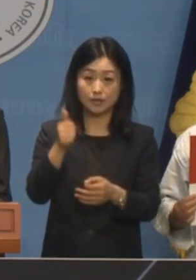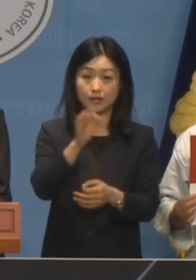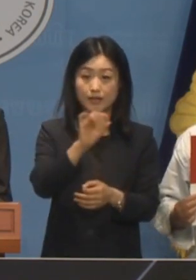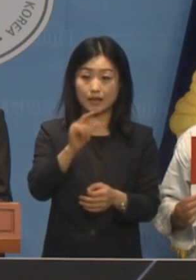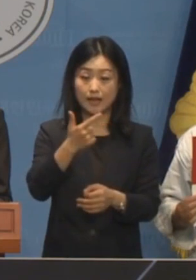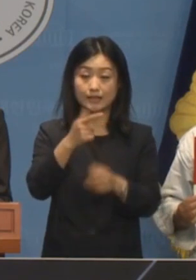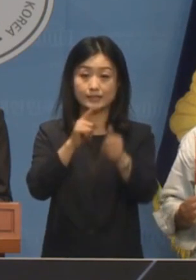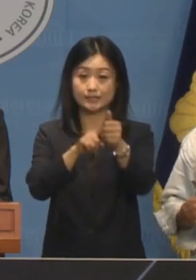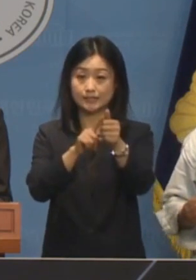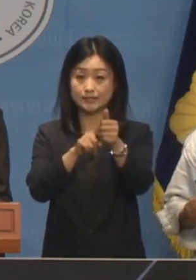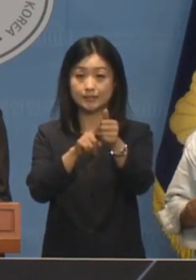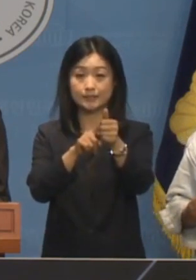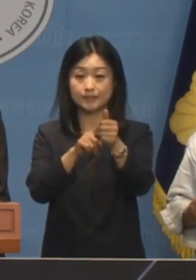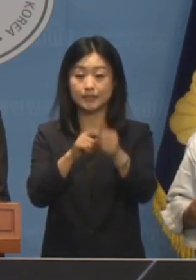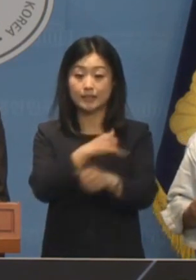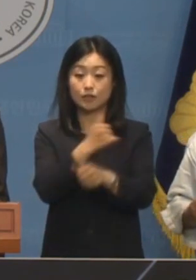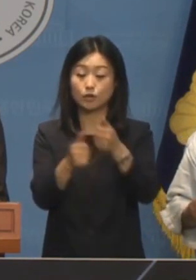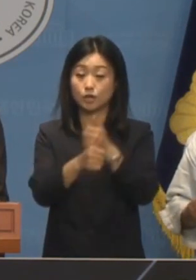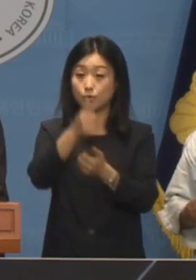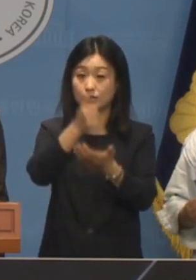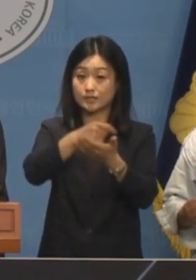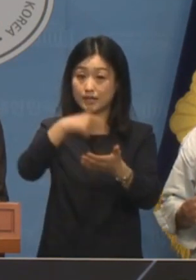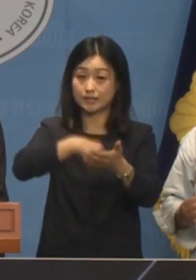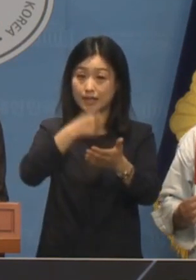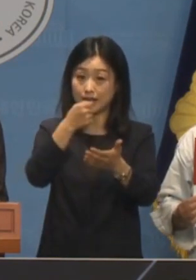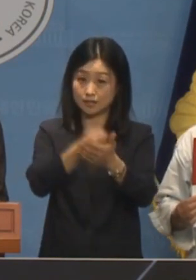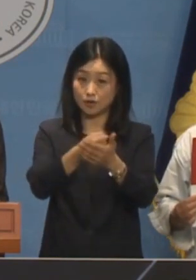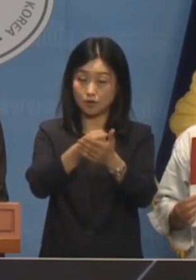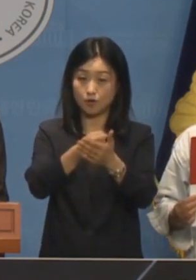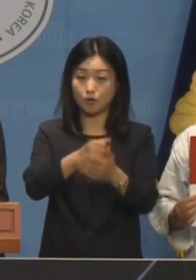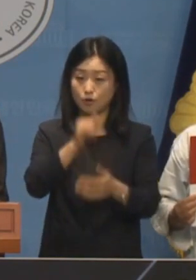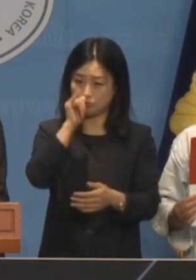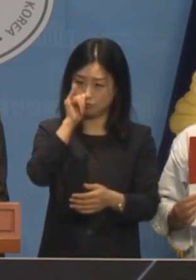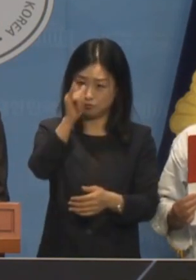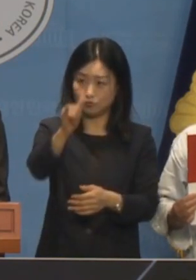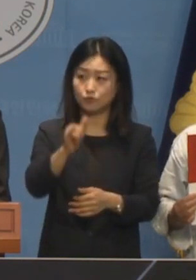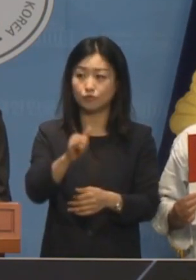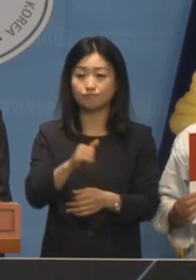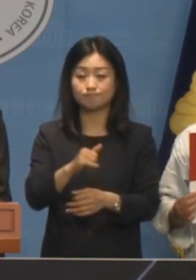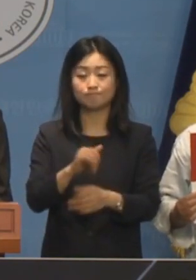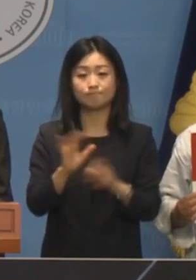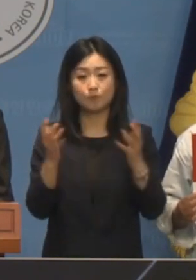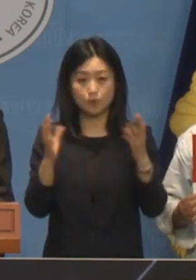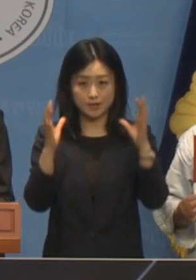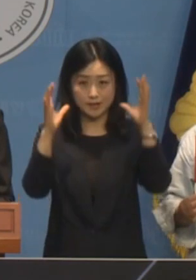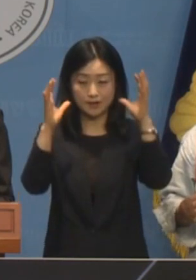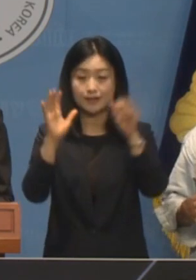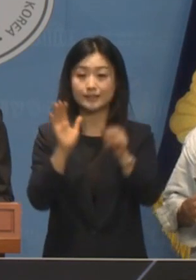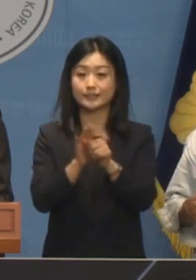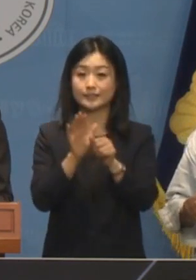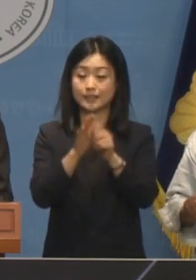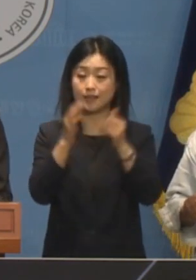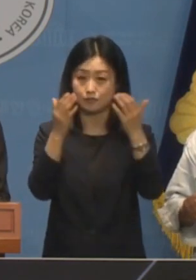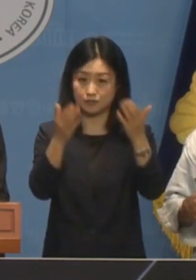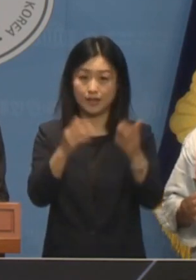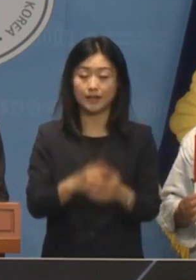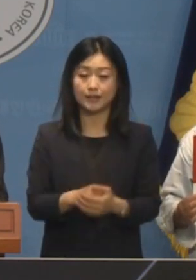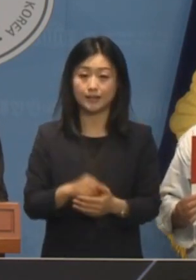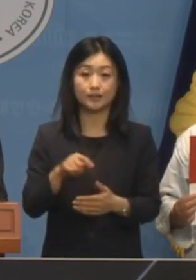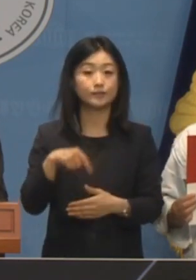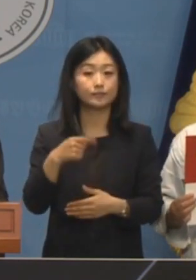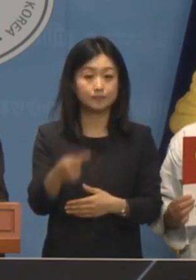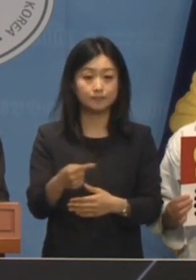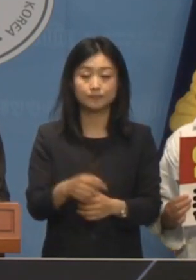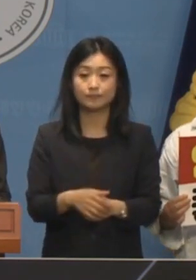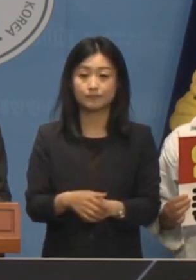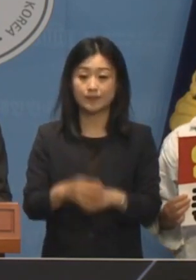전 헌법재판관을 인권위원장에 지명한 성숙한 인권의식에 의한 결단을 높이 평가하며 적극 지지한다. 하나,